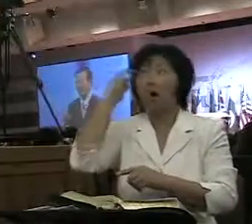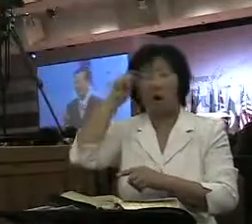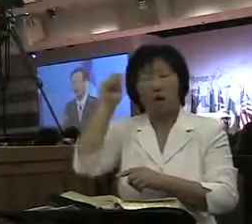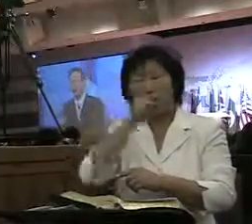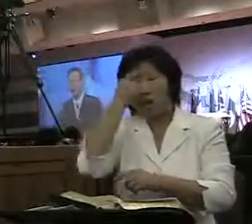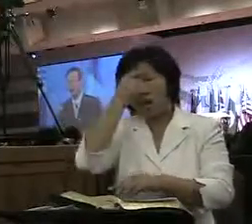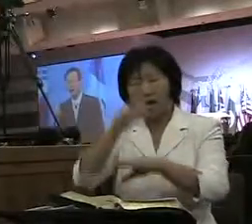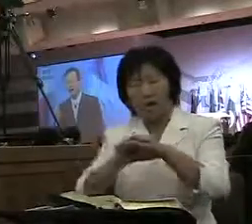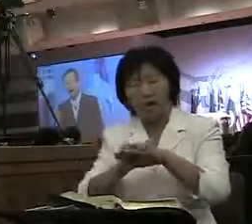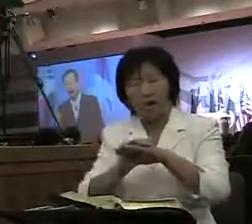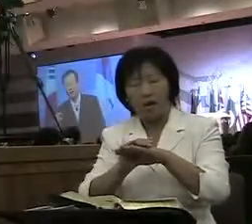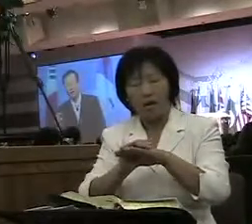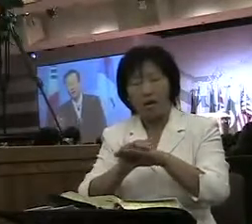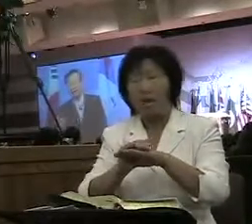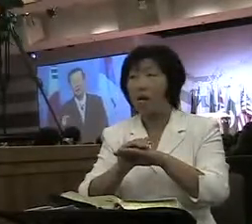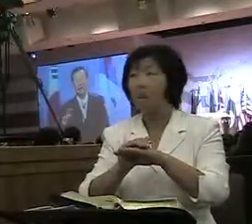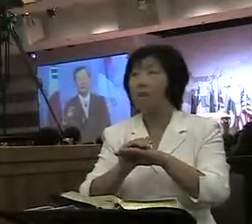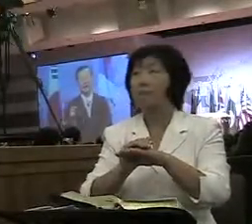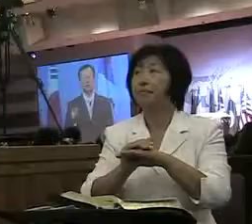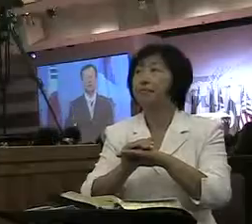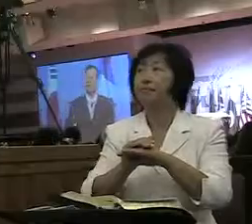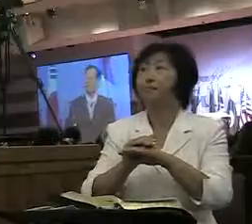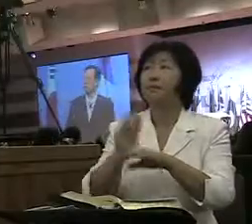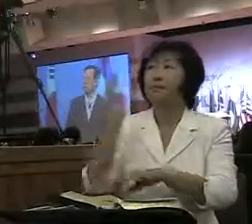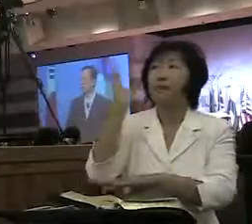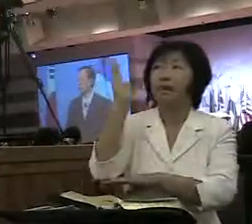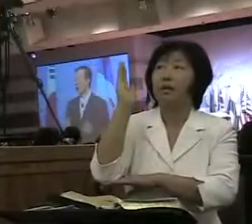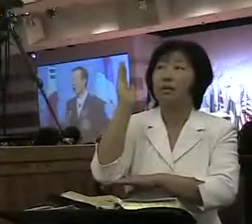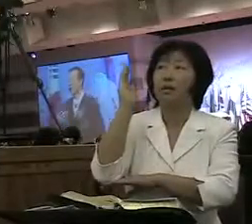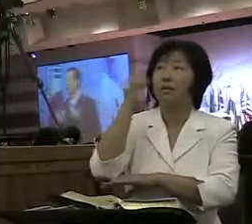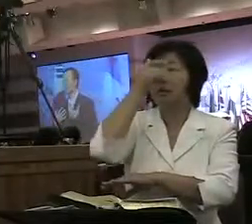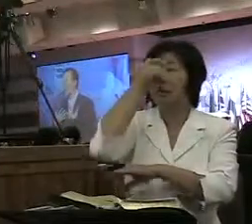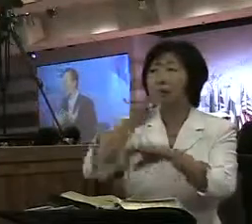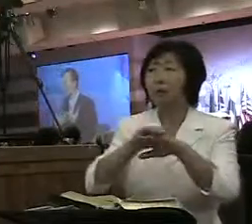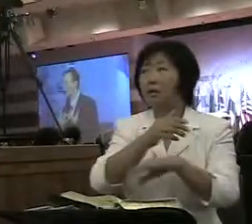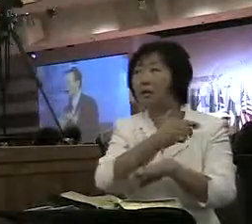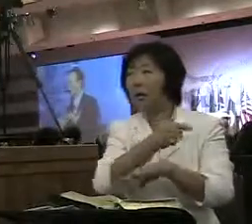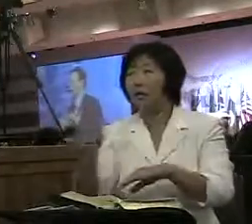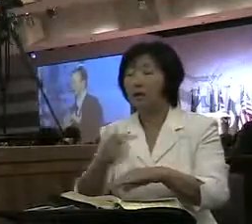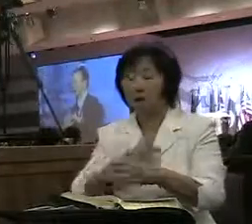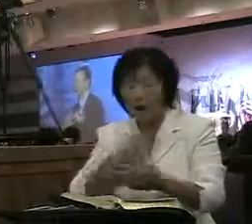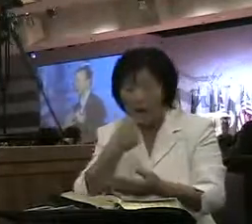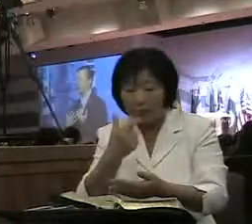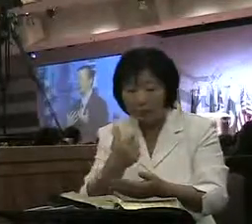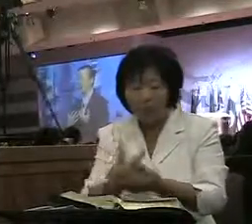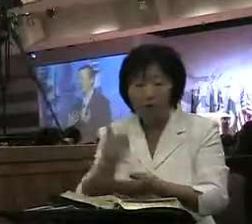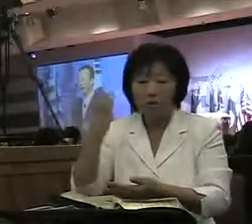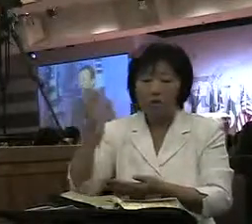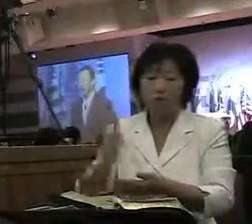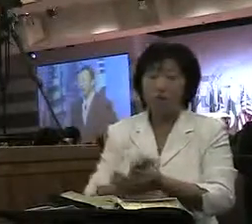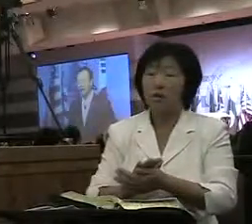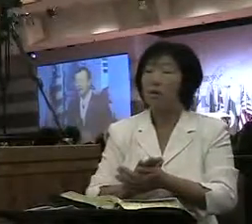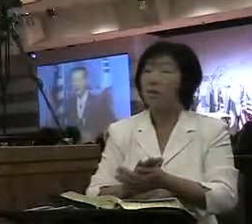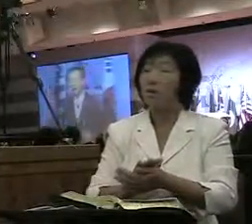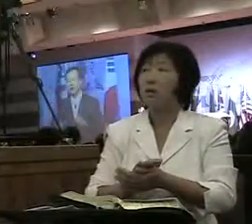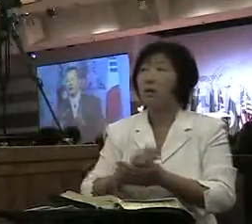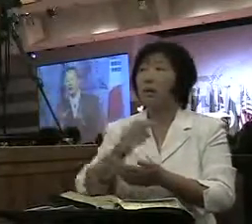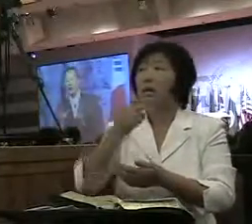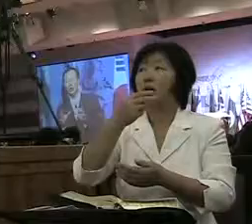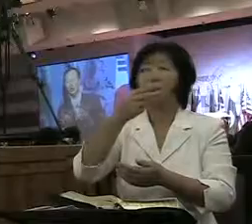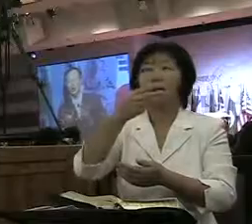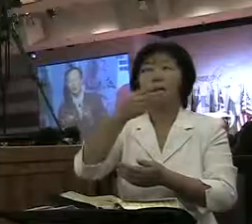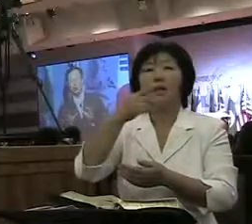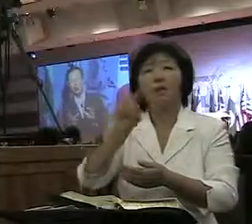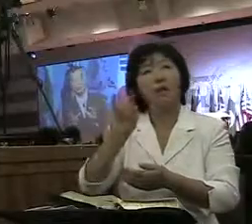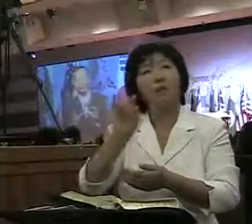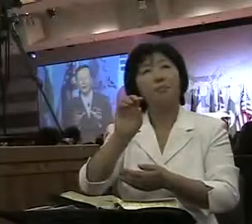주신 말씀 중에 데이빗 리빙스톤에 대한 말씀을 주셨을 때 굉장한 감동이 되었습니다. 제가 데이빗 리빙스톤에 대해서